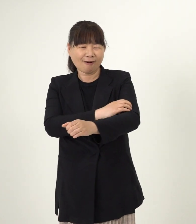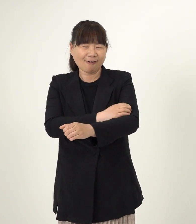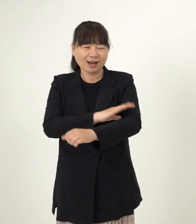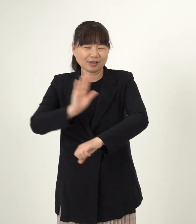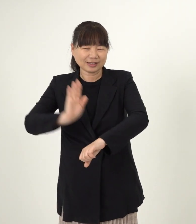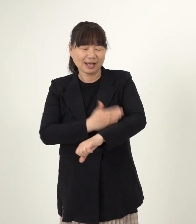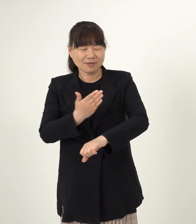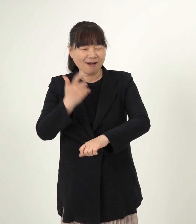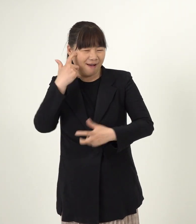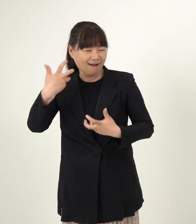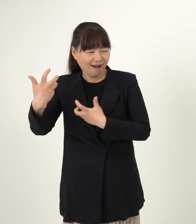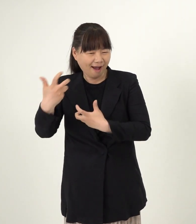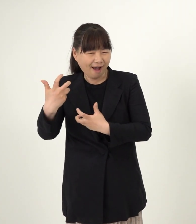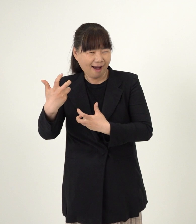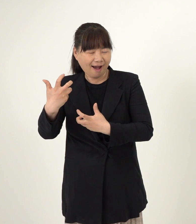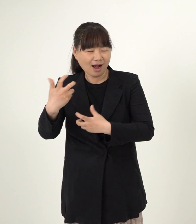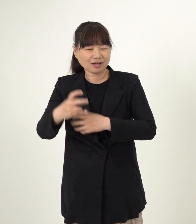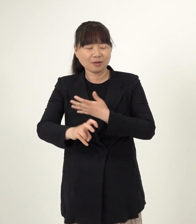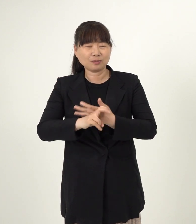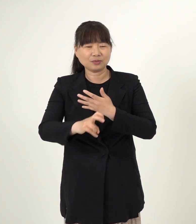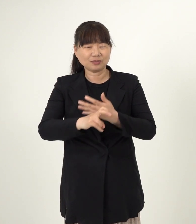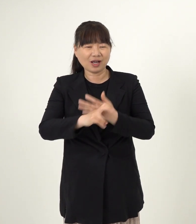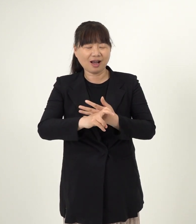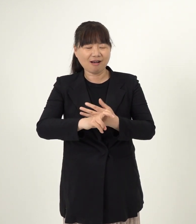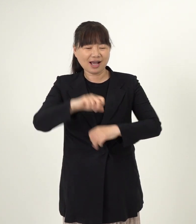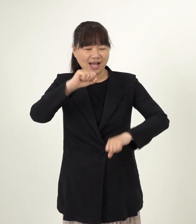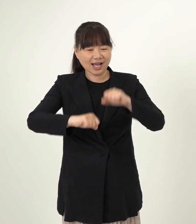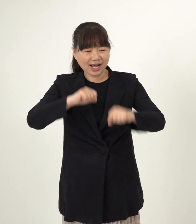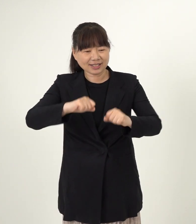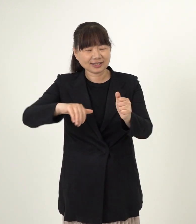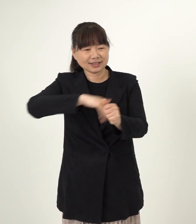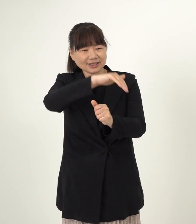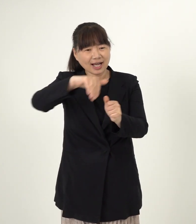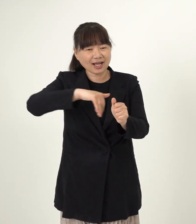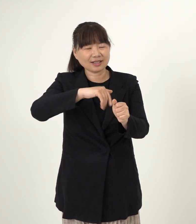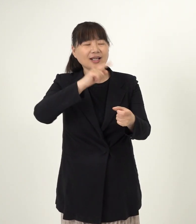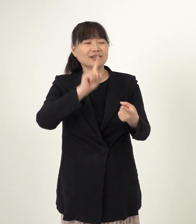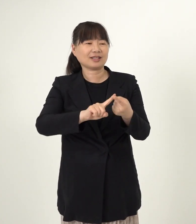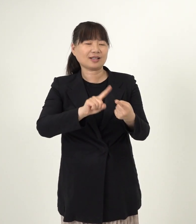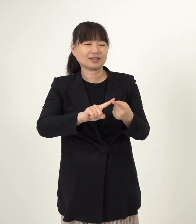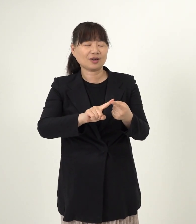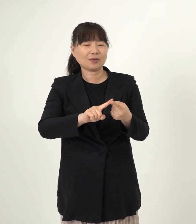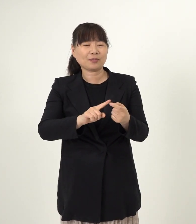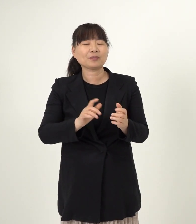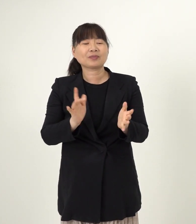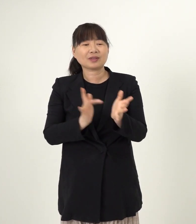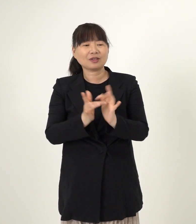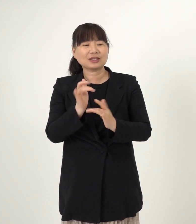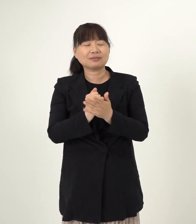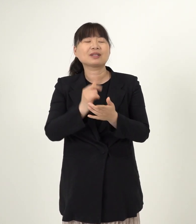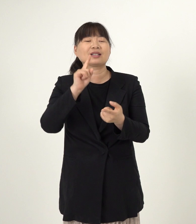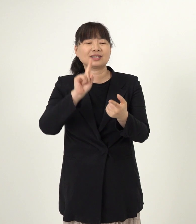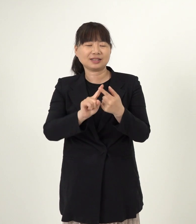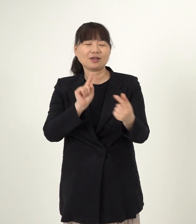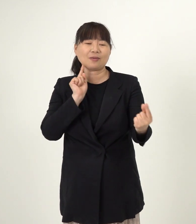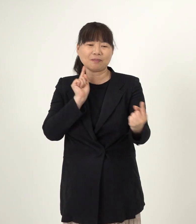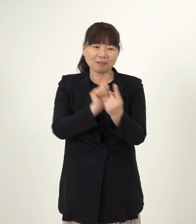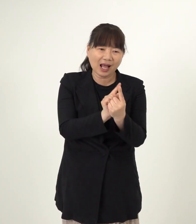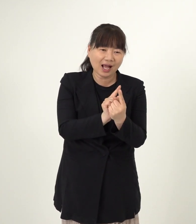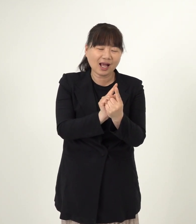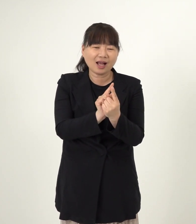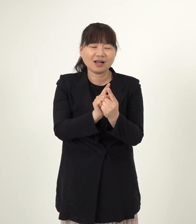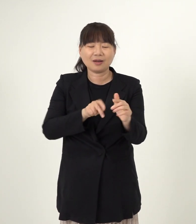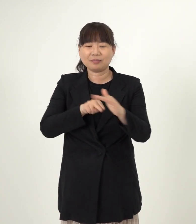지금 진행되고 있는 이 난잡한 상황을 예수님은 부닥치고 피하지 않았단